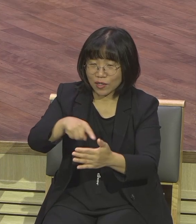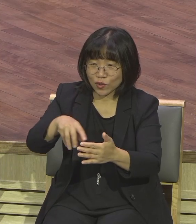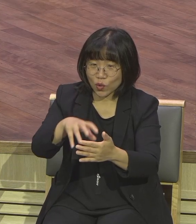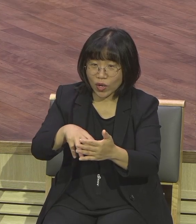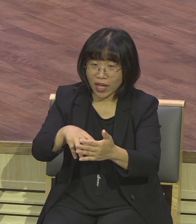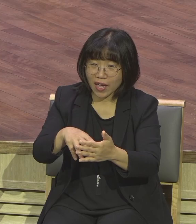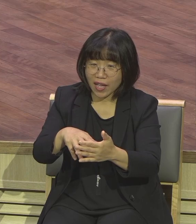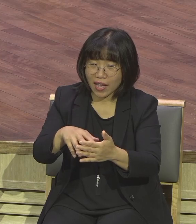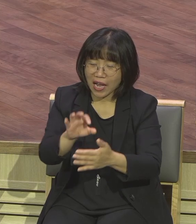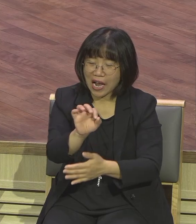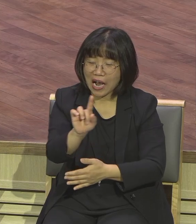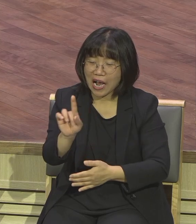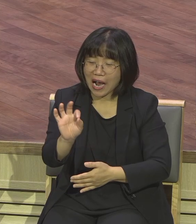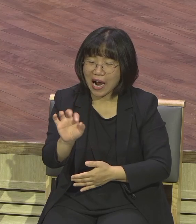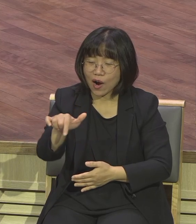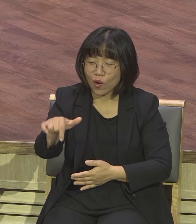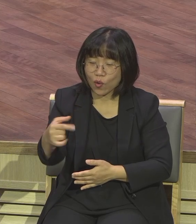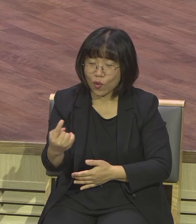시큼해져.